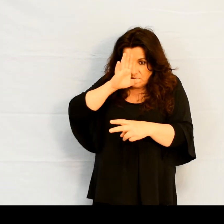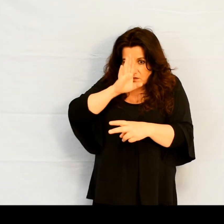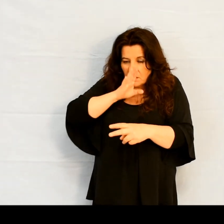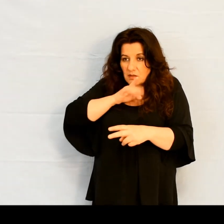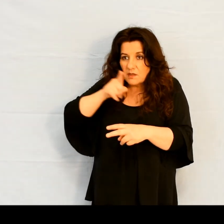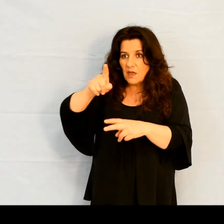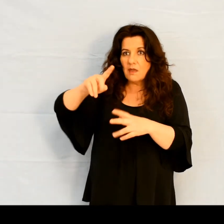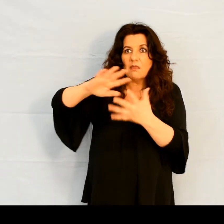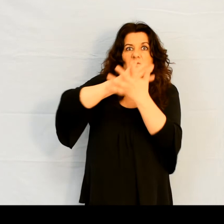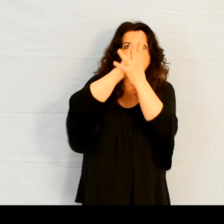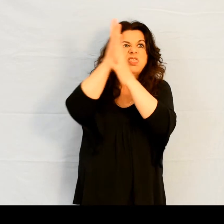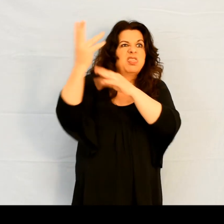c'est le peuple du Seigneur.